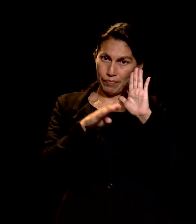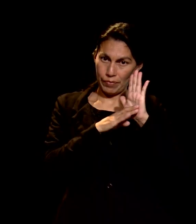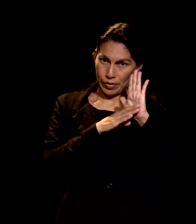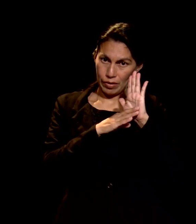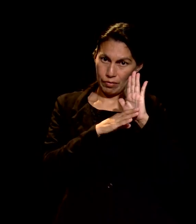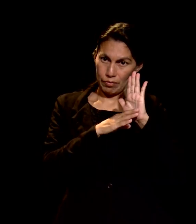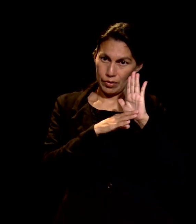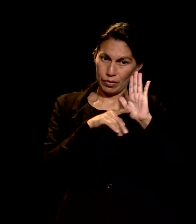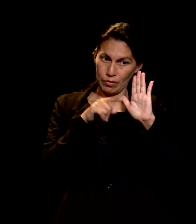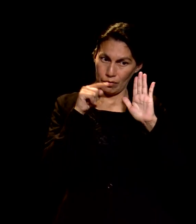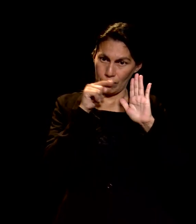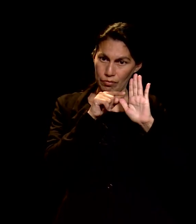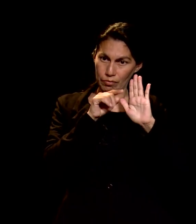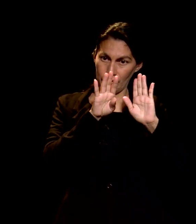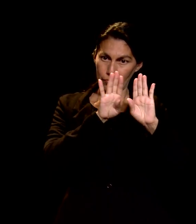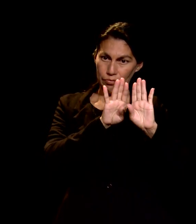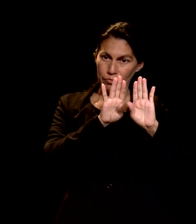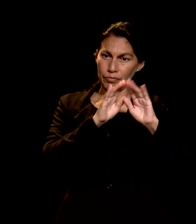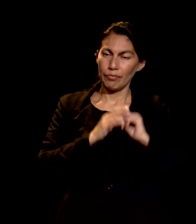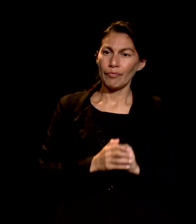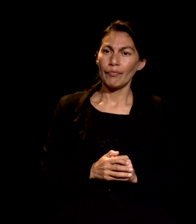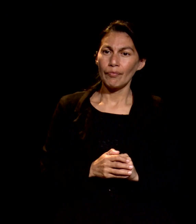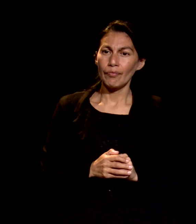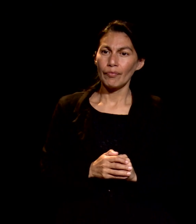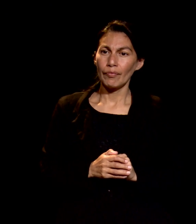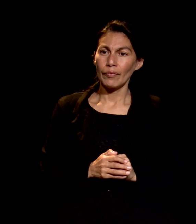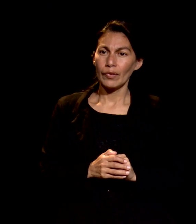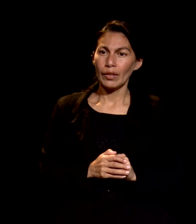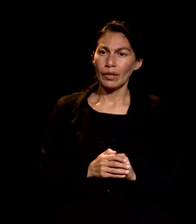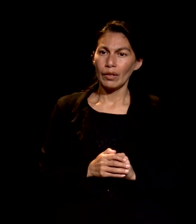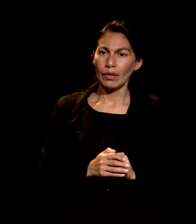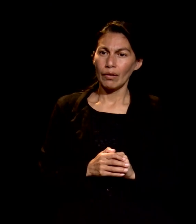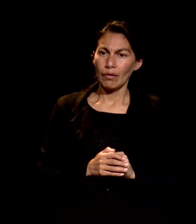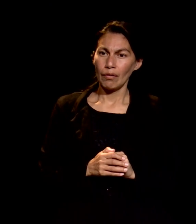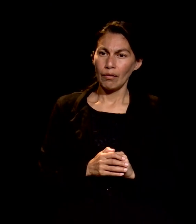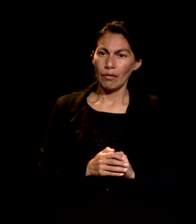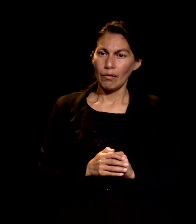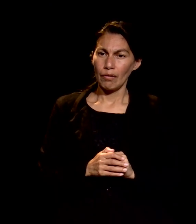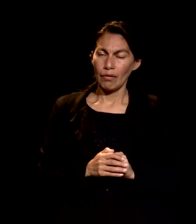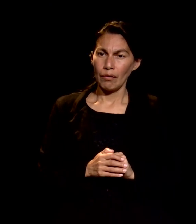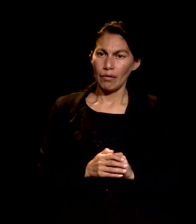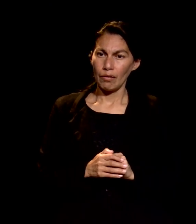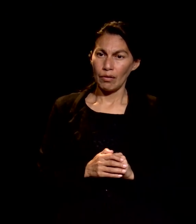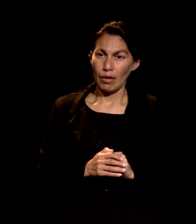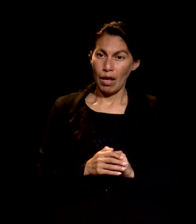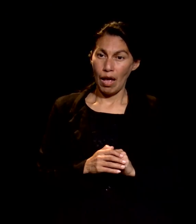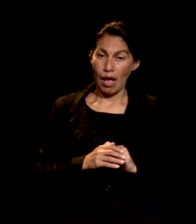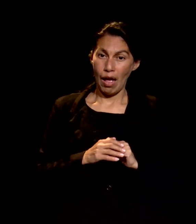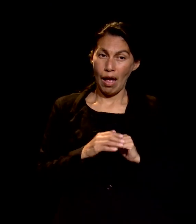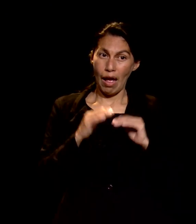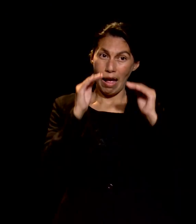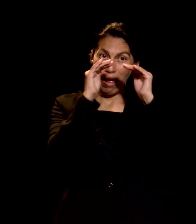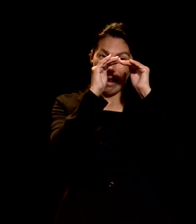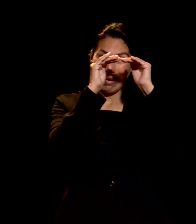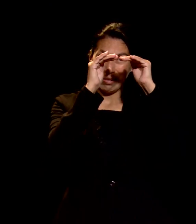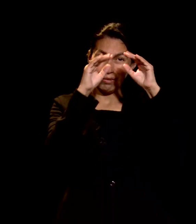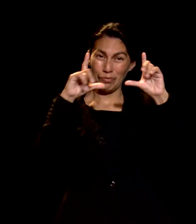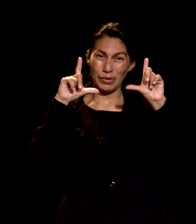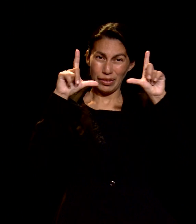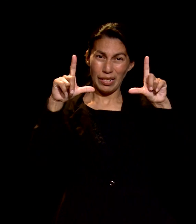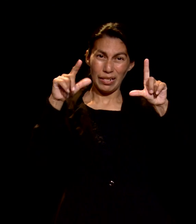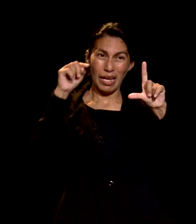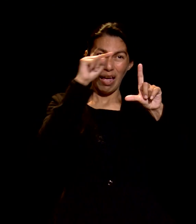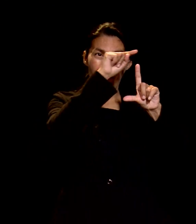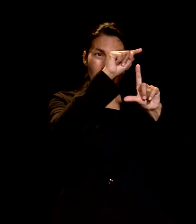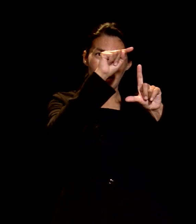mandamientos. Y encima de esa... Arriba de los diez mandamientos y a